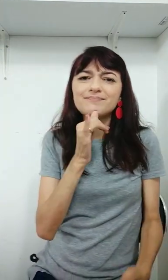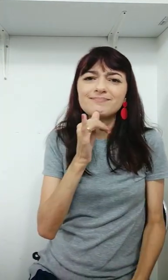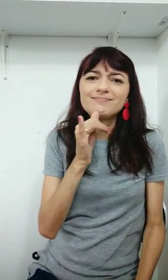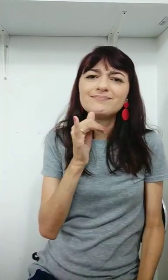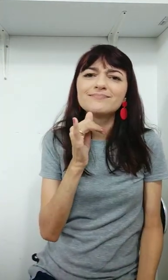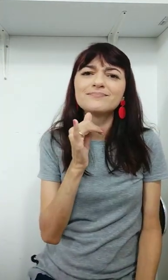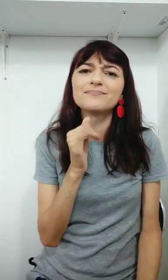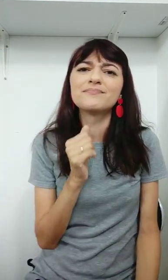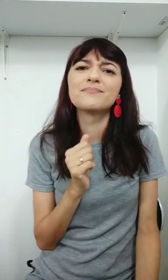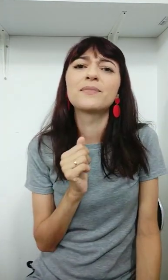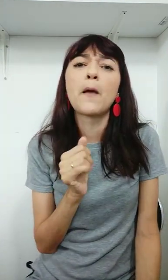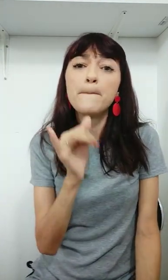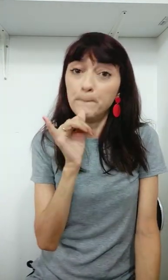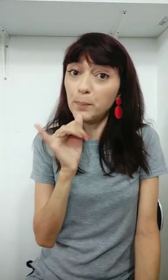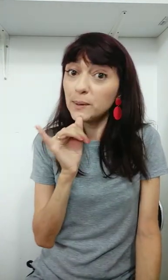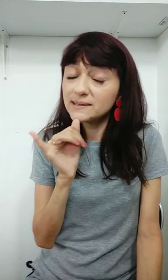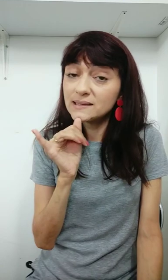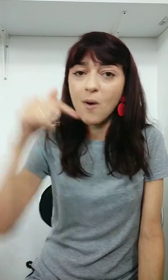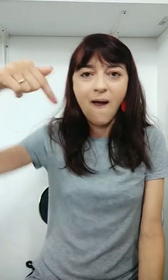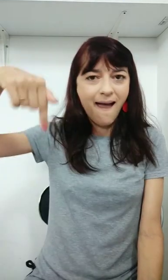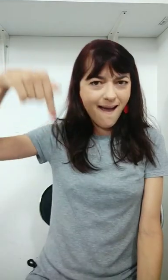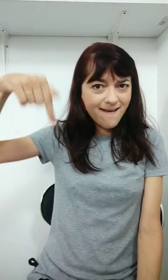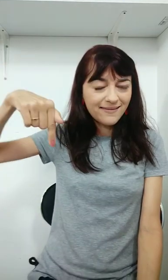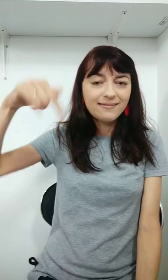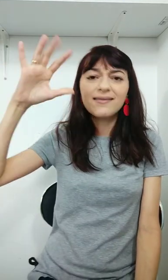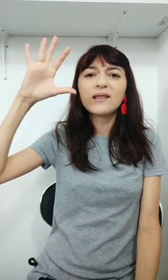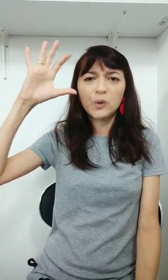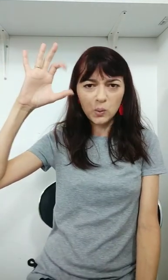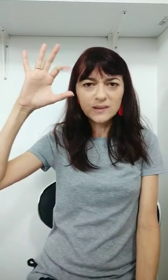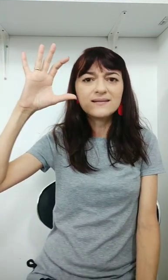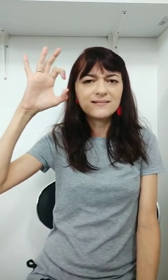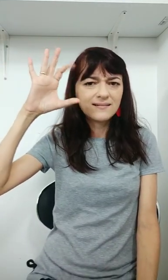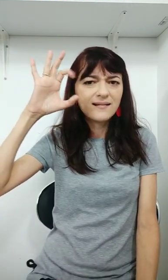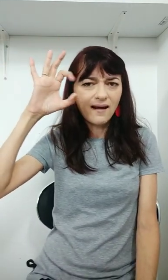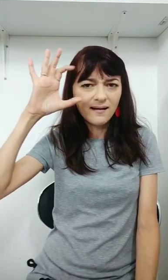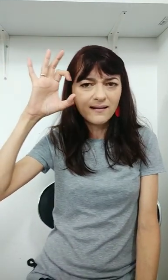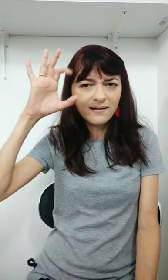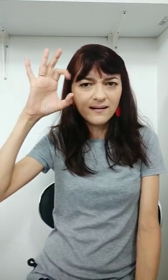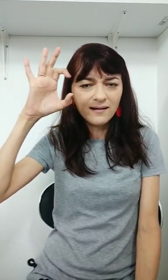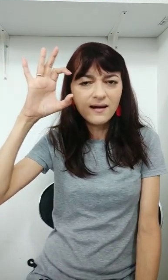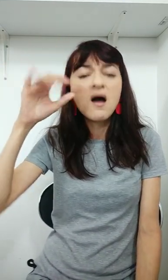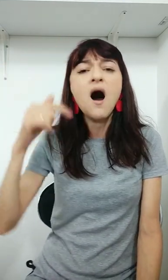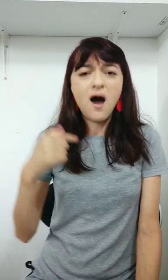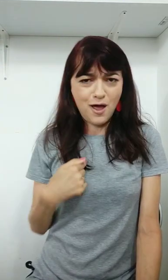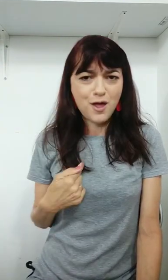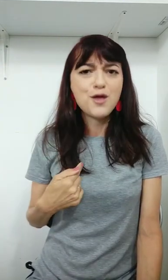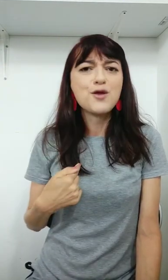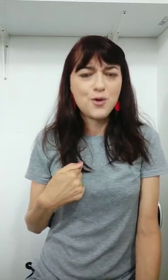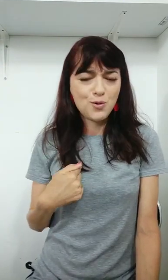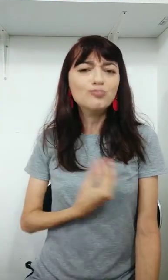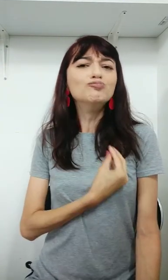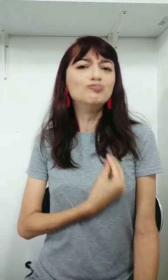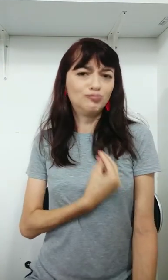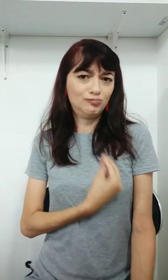prazer de conversar com vocês, né? Mas tudo tem limite, não é verdade? Aqui no Instagram, por exemplo, né, eu sempre estou